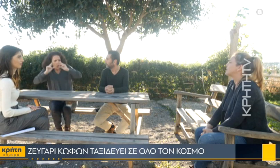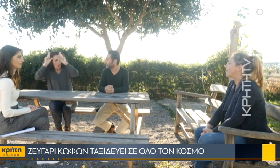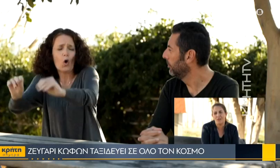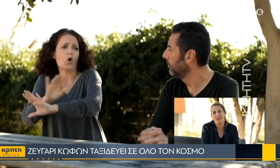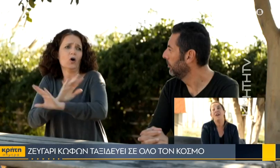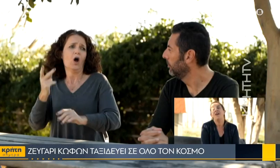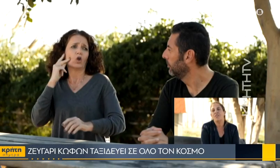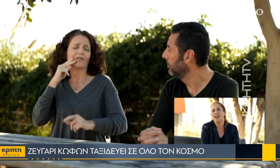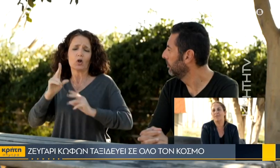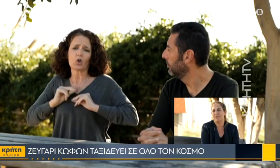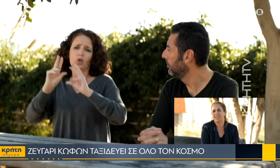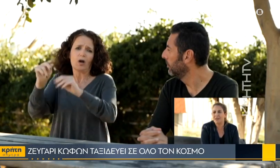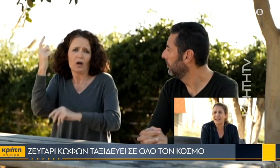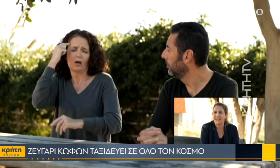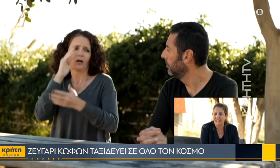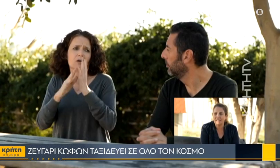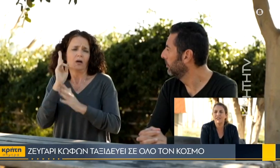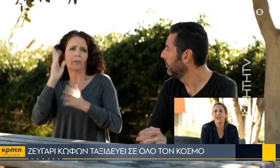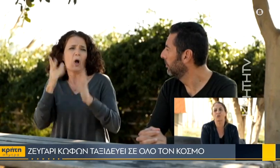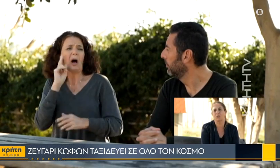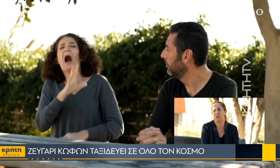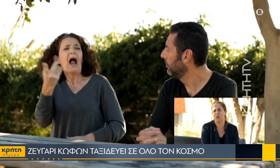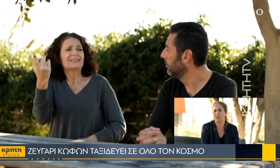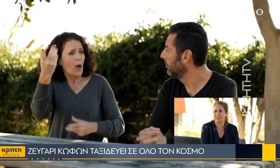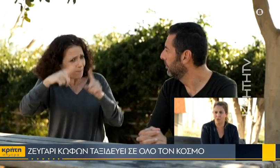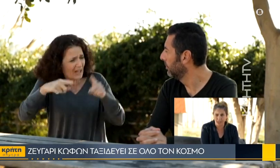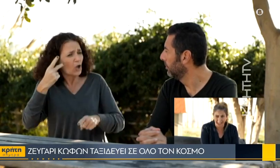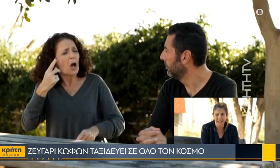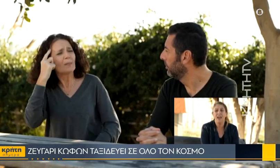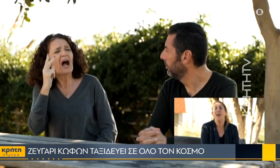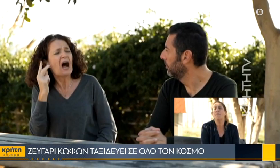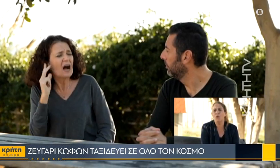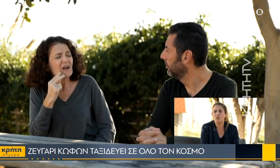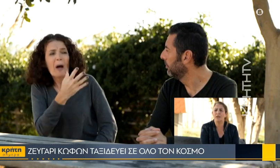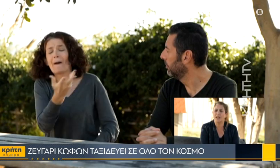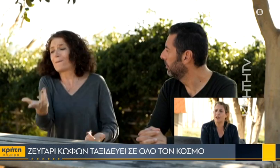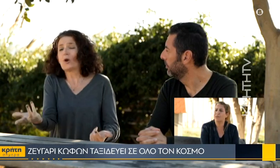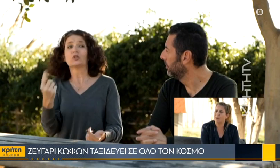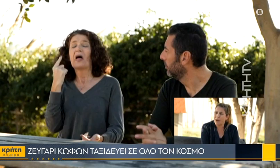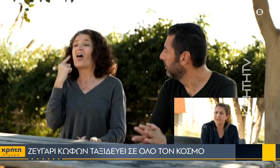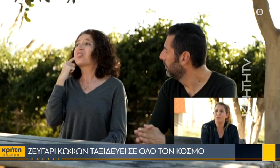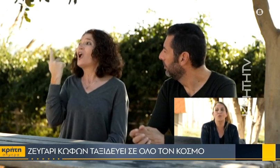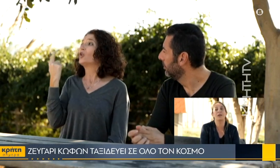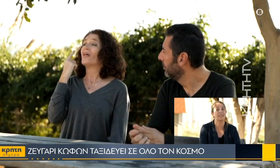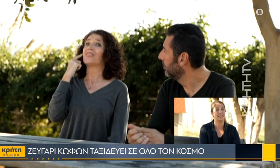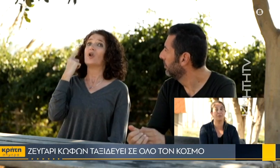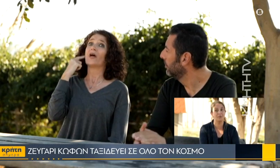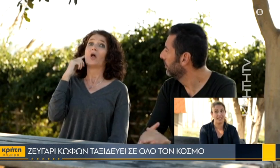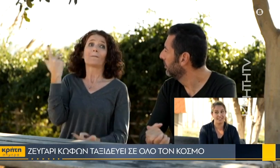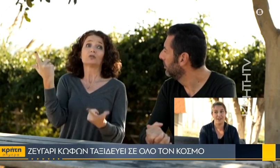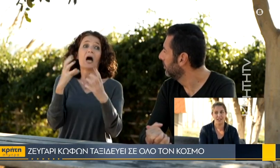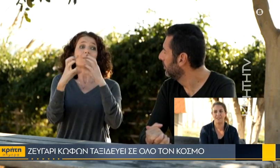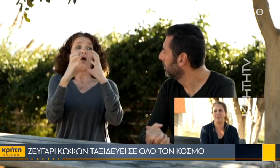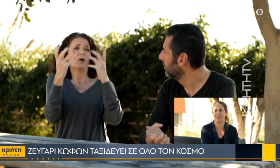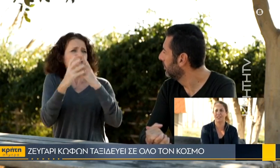που είμαστε κοφοί, δεν μας σταματάει κάτι, δεν ζούμε τη ζωή μας διαφορετικά. Μπορούμε να κάνουμε τα πάντα, μπορούμε να ταξιδέψουμε